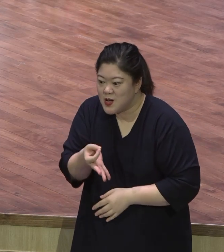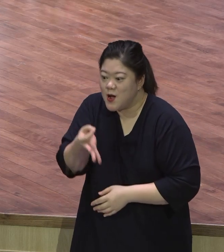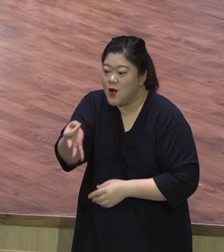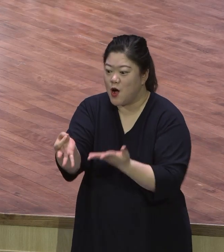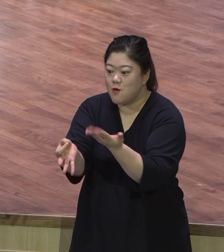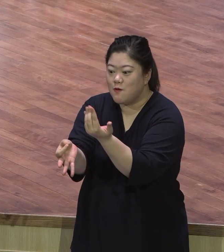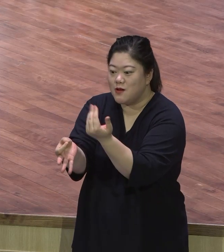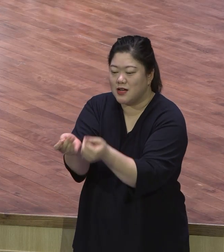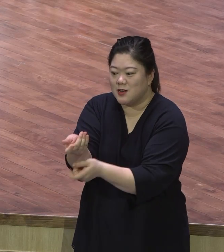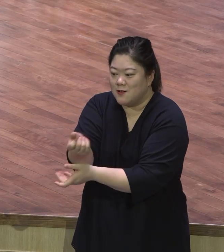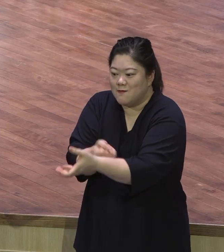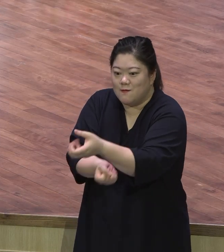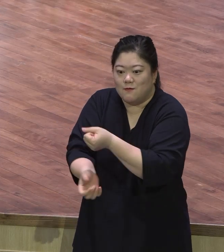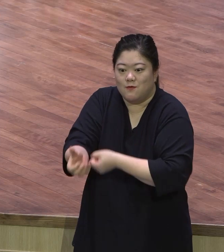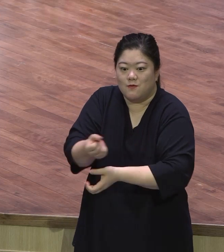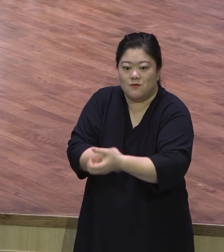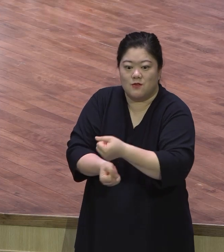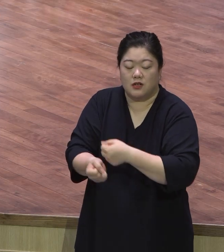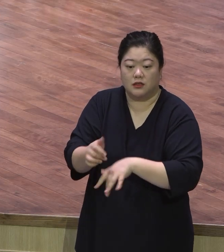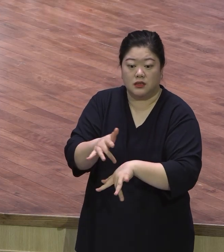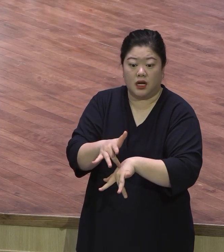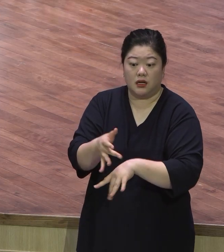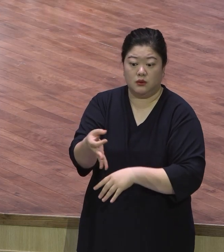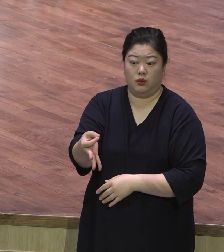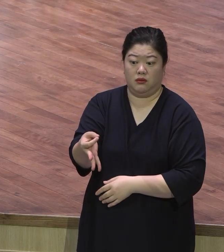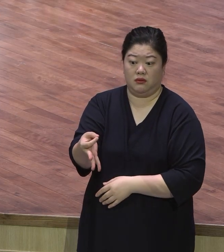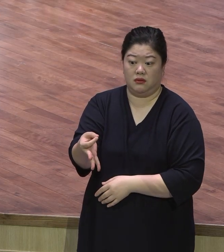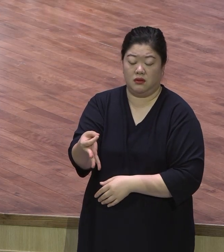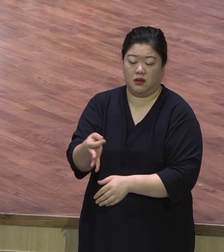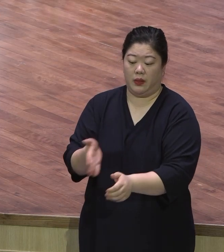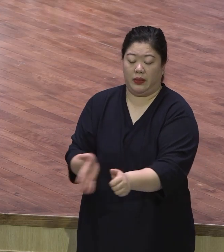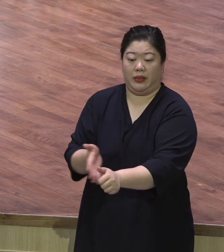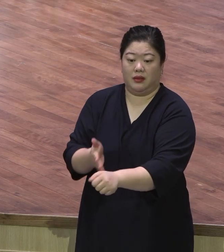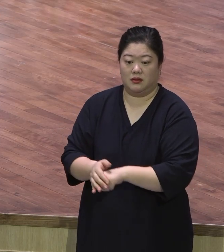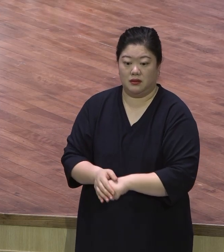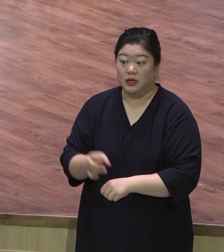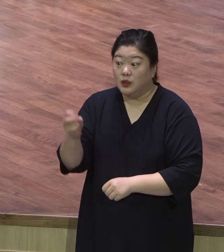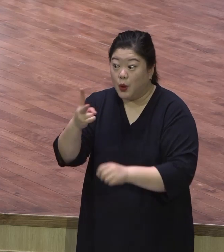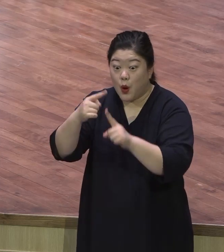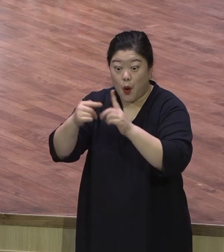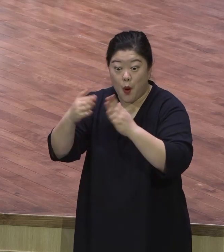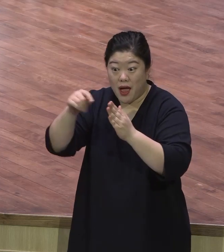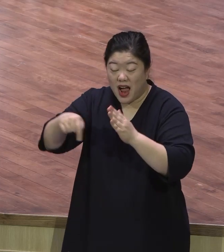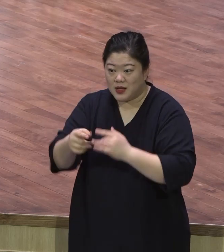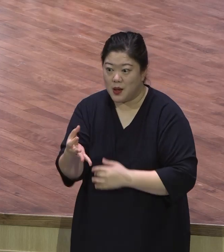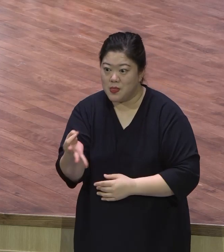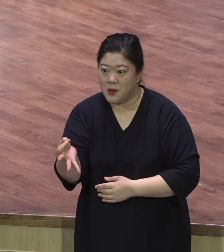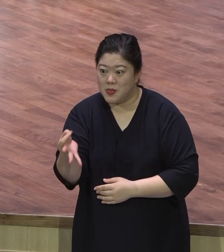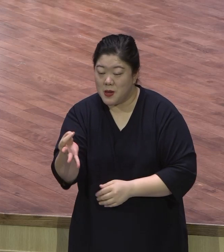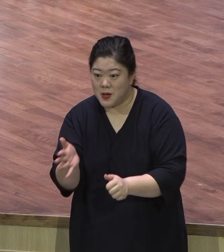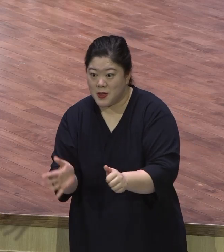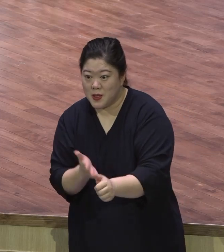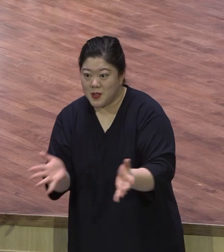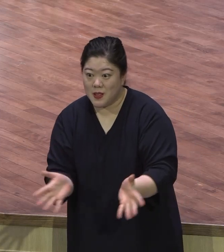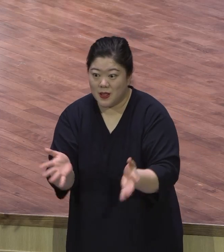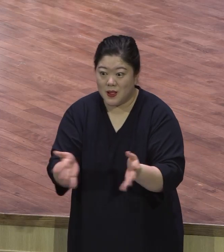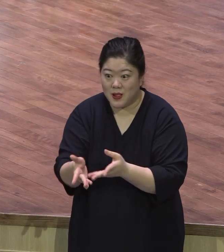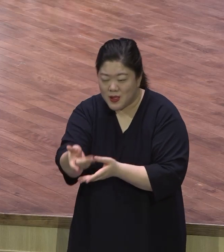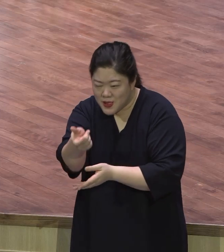만신창을 받는 돈을 가지고 심지어 교회 안에 들어와서 돈 가지고 겸허하게